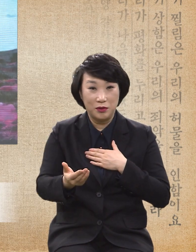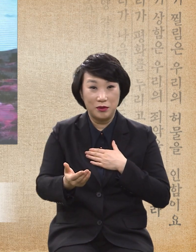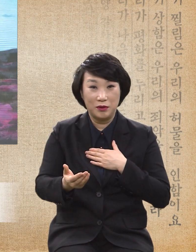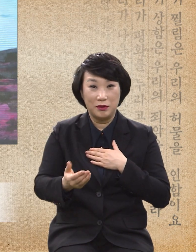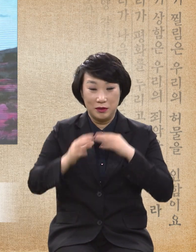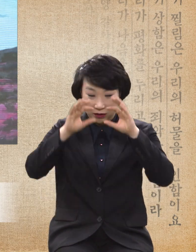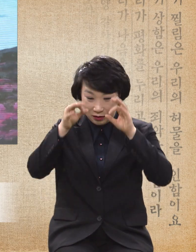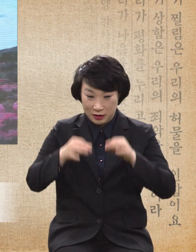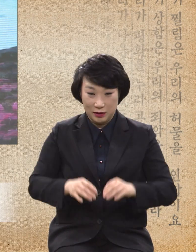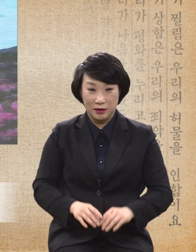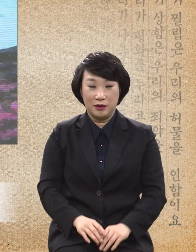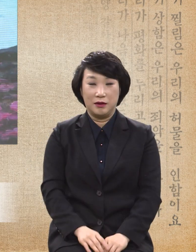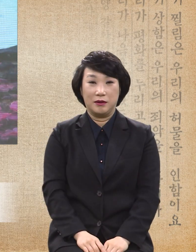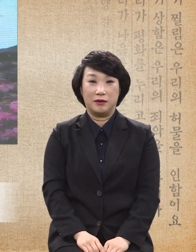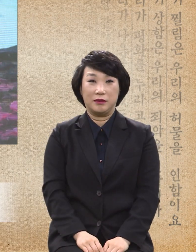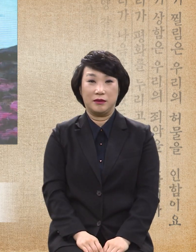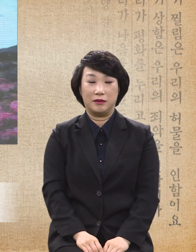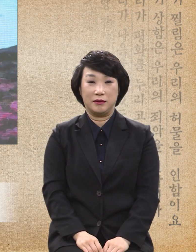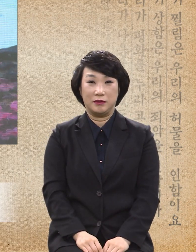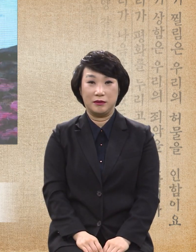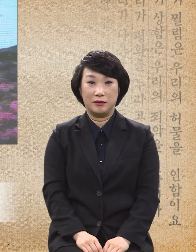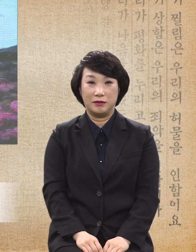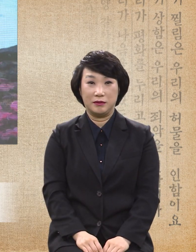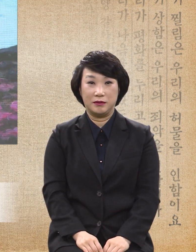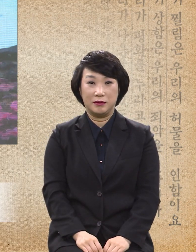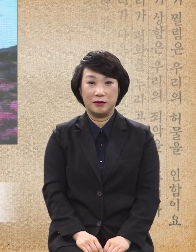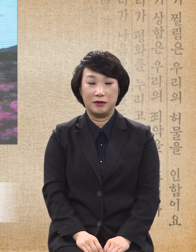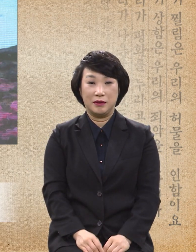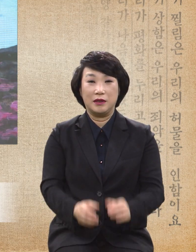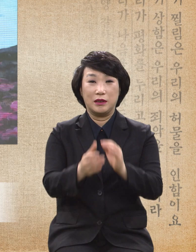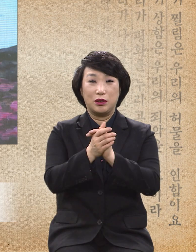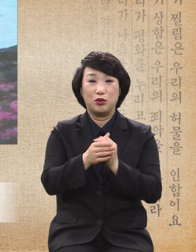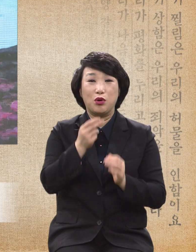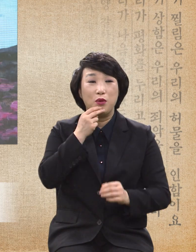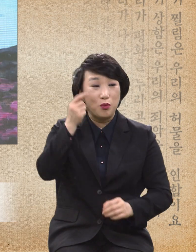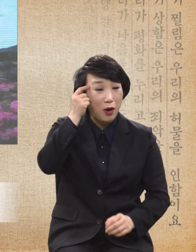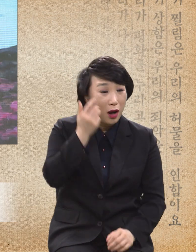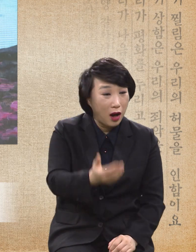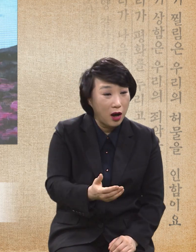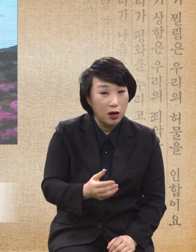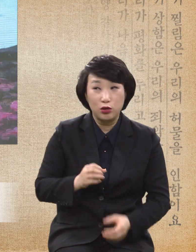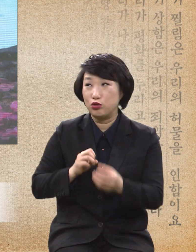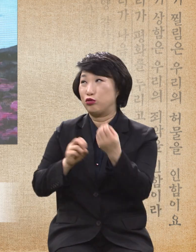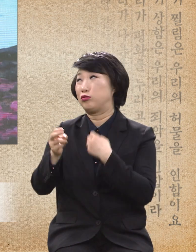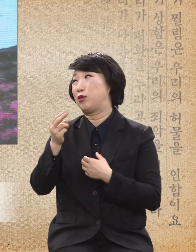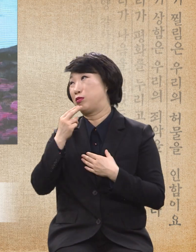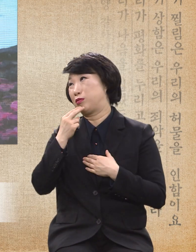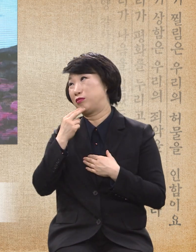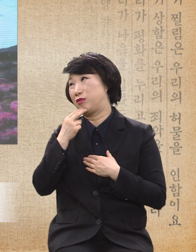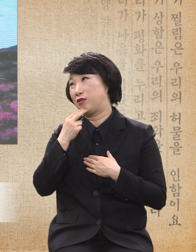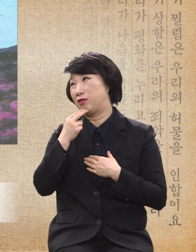그러냐? 응? 이게 기도 왜 하느냐? 응답 없어.